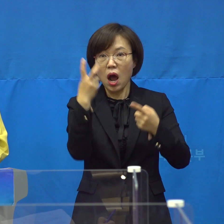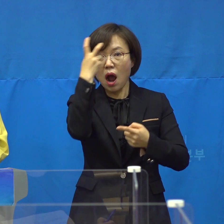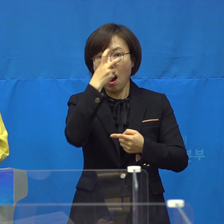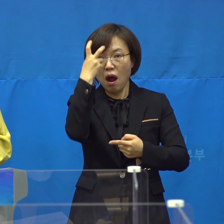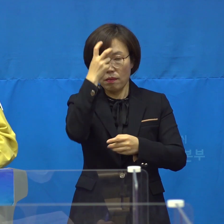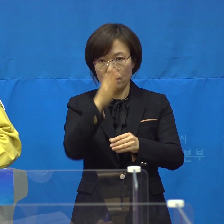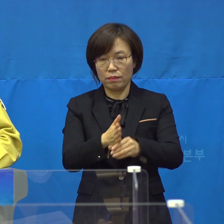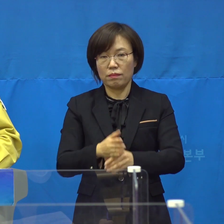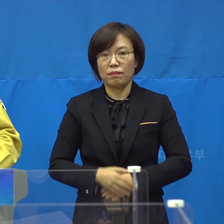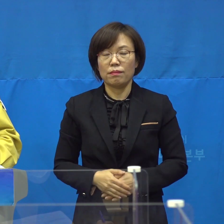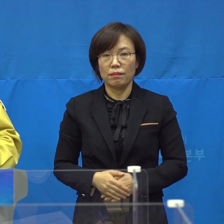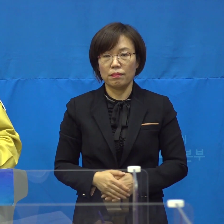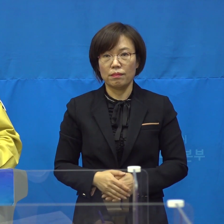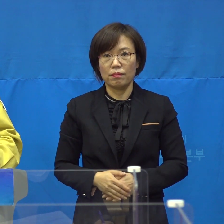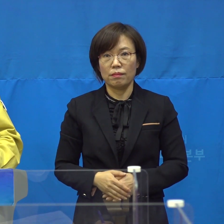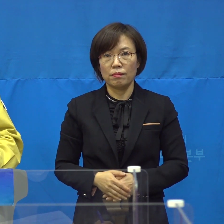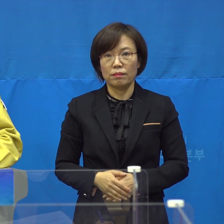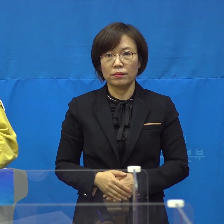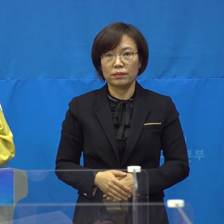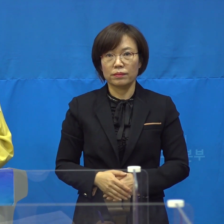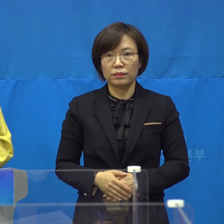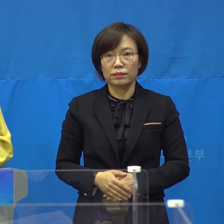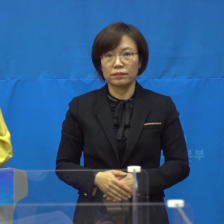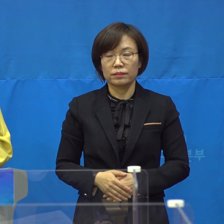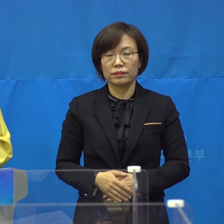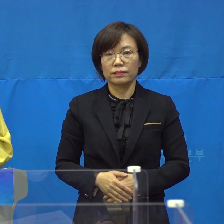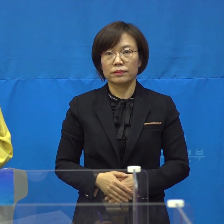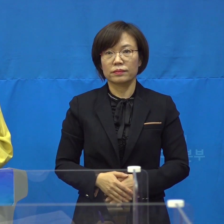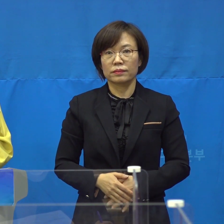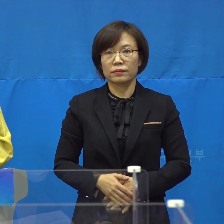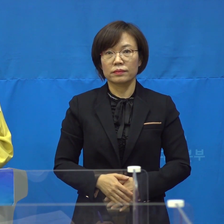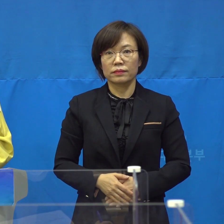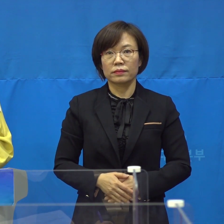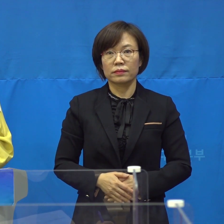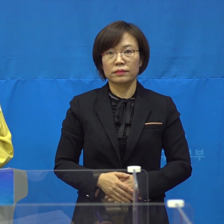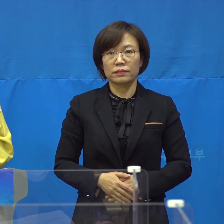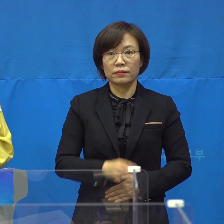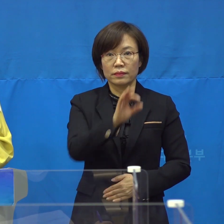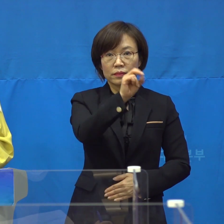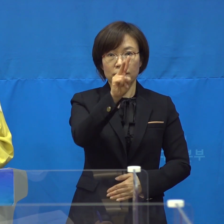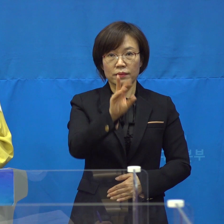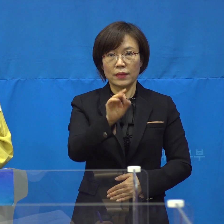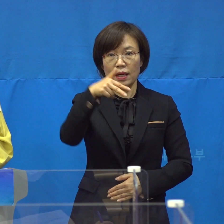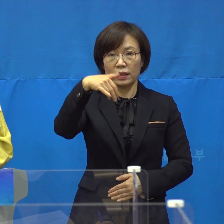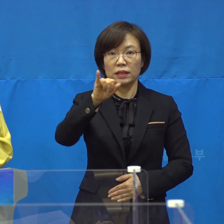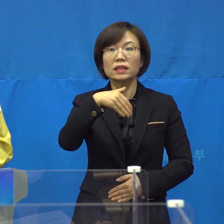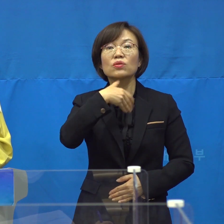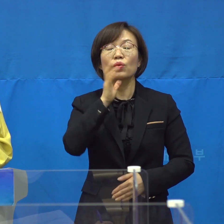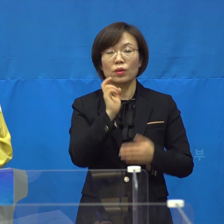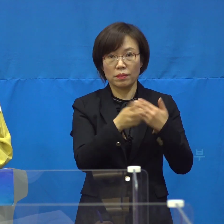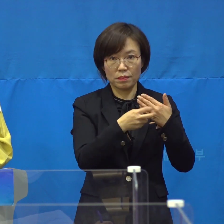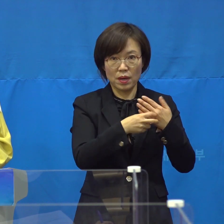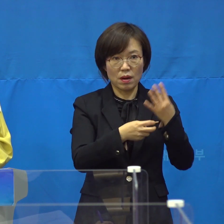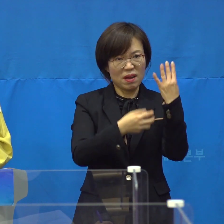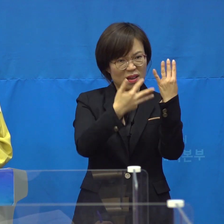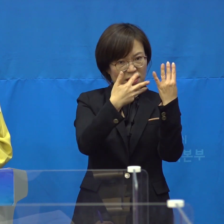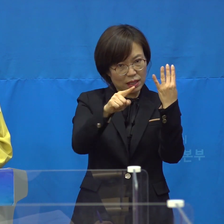검사 중에 있습니다. 그 다음 12페이지입니다. 양지 요양병원 4차